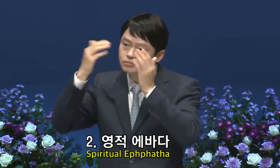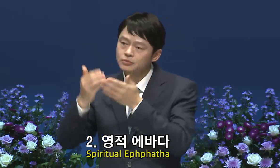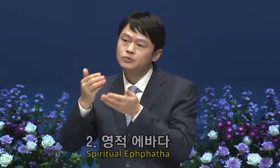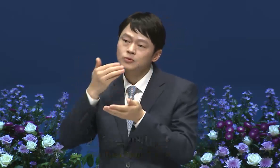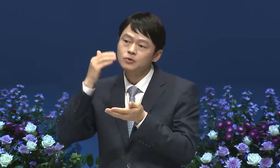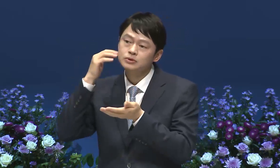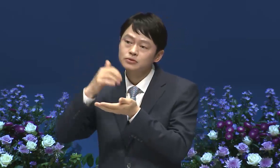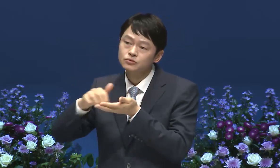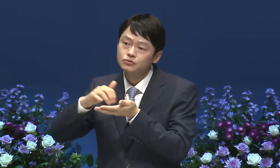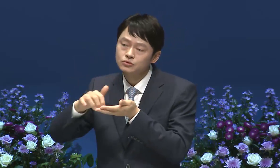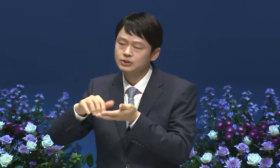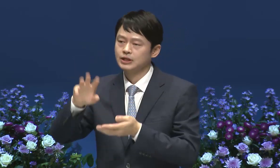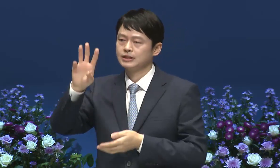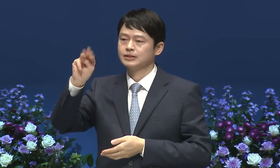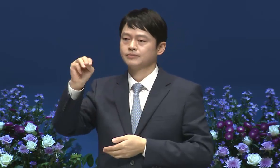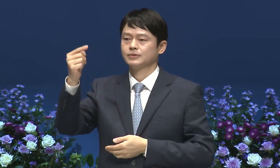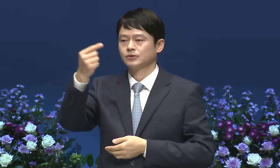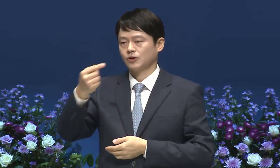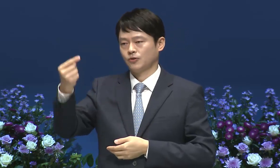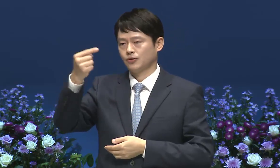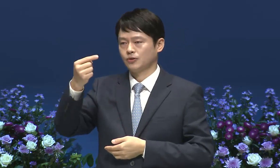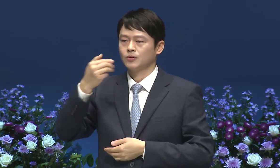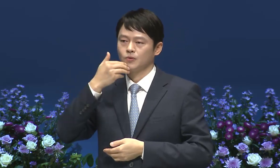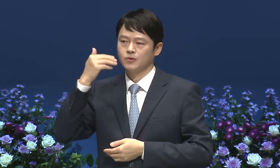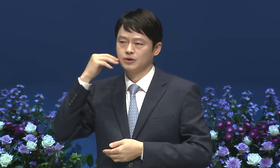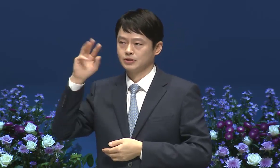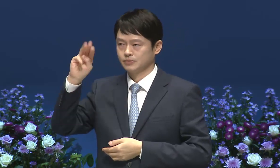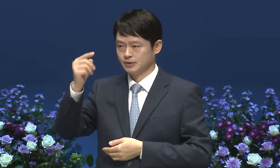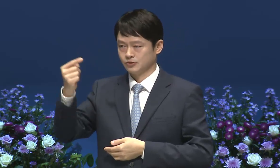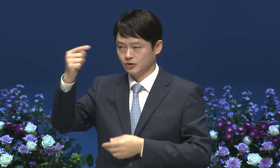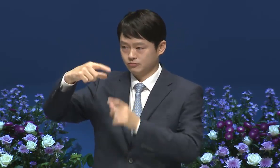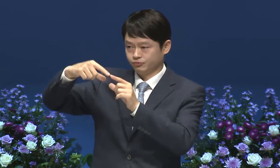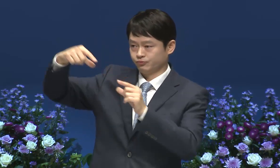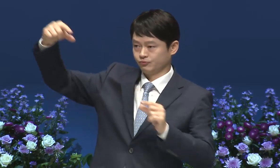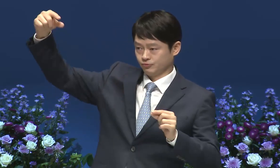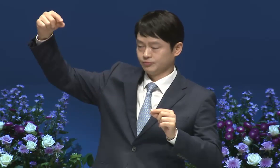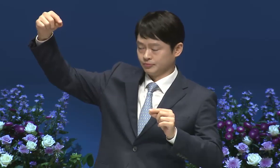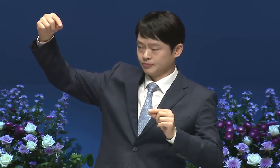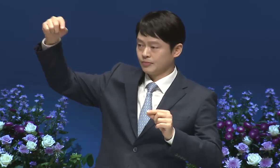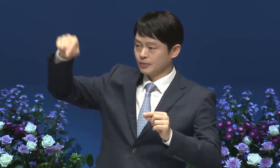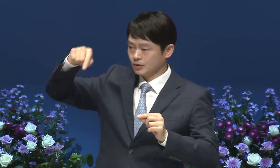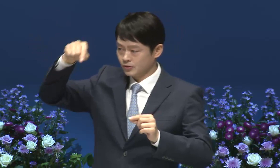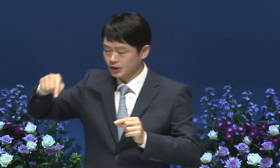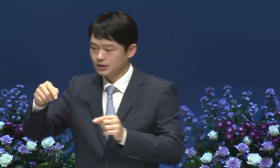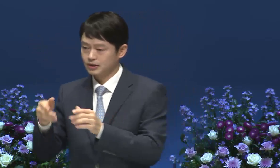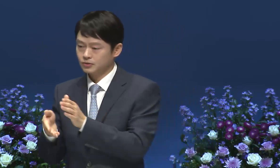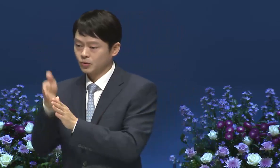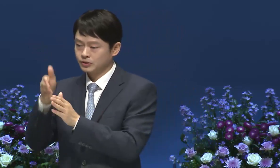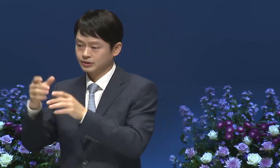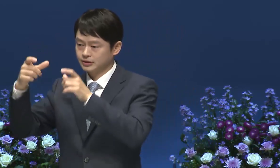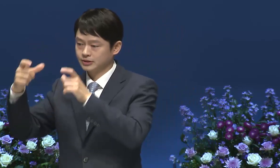필리핀이 긴 지형으로 되어 있는데 팔라완 지역에 특별히 3만 천여 명의 농인들이 살고